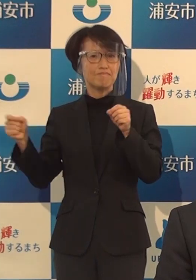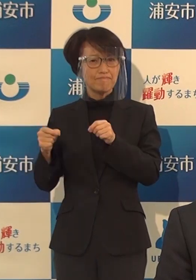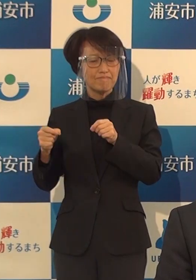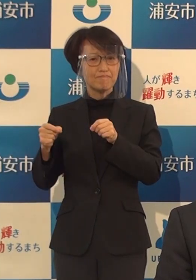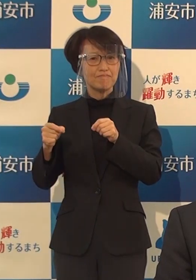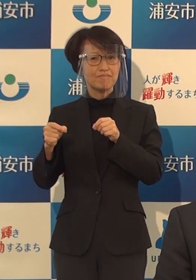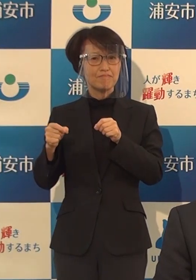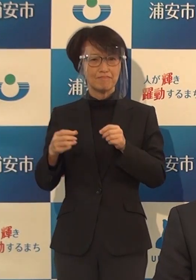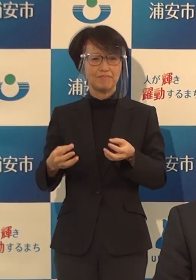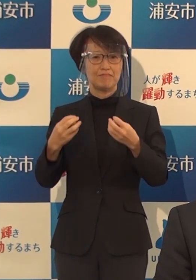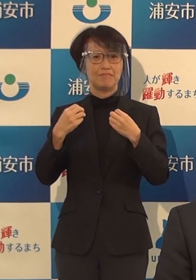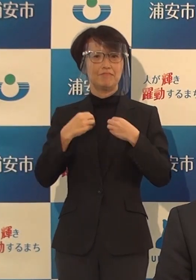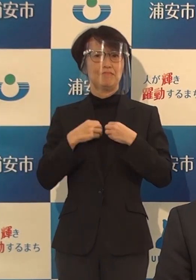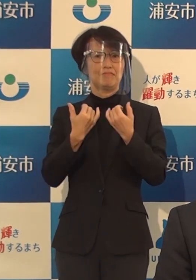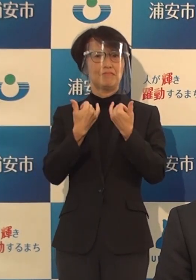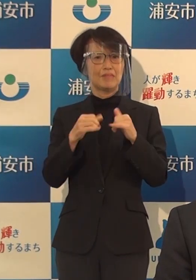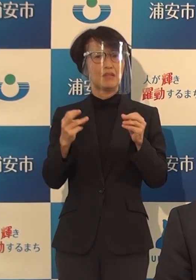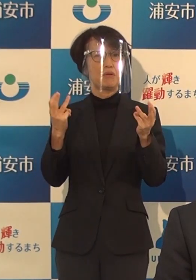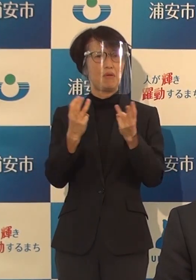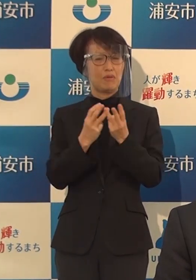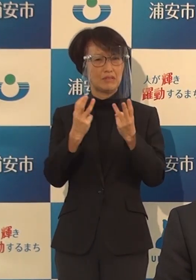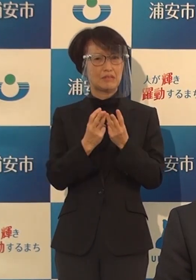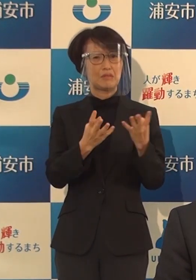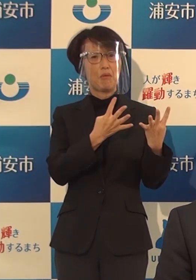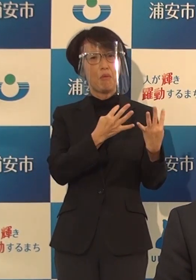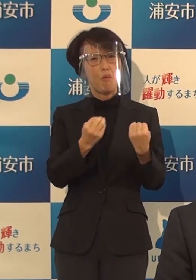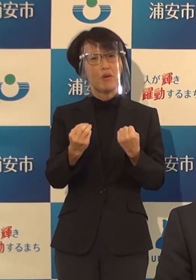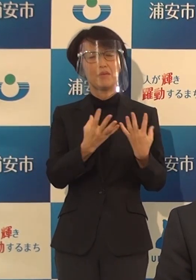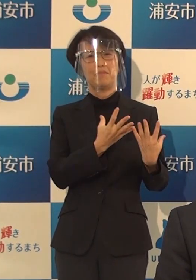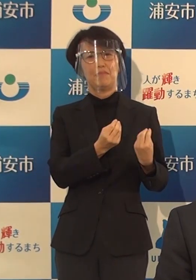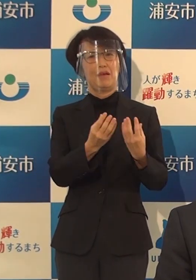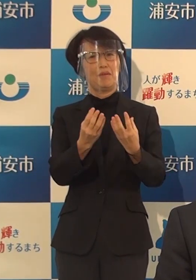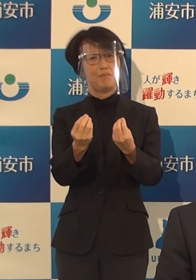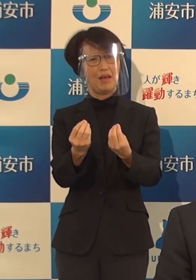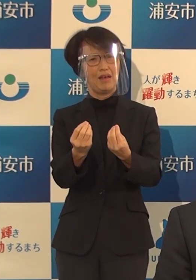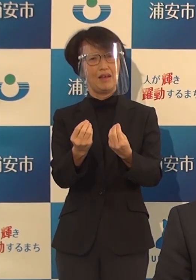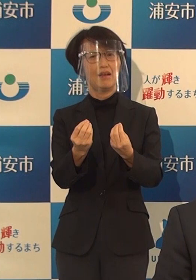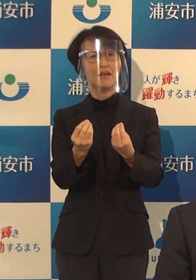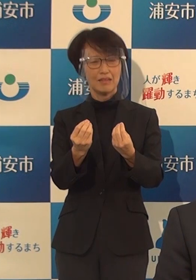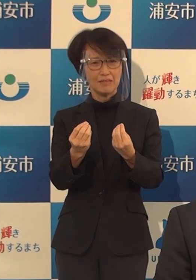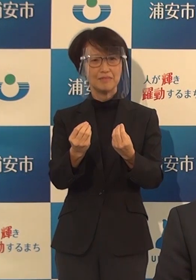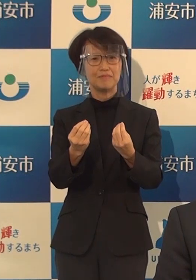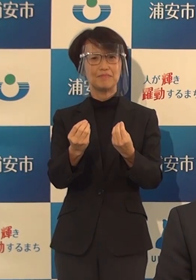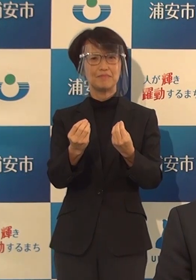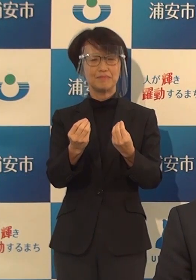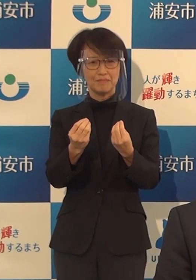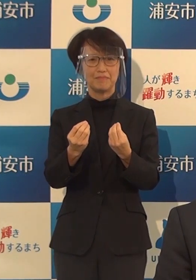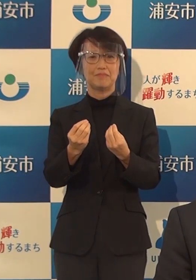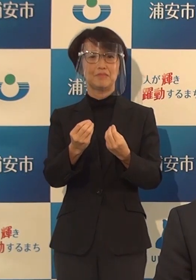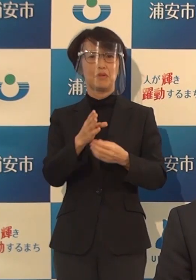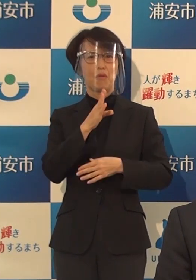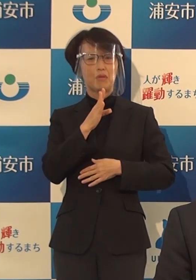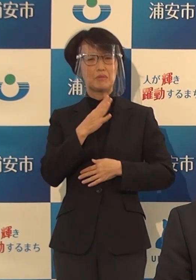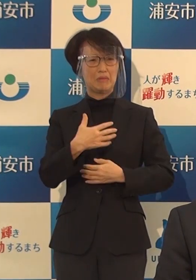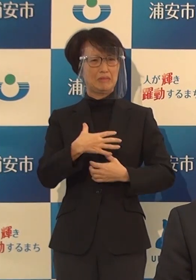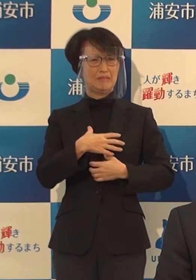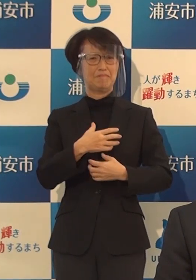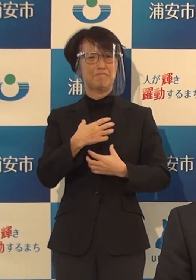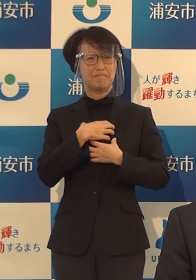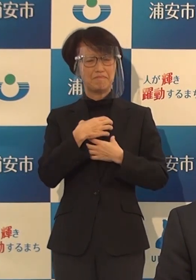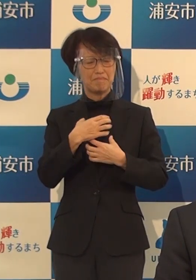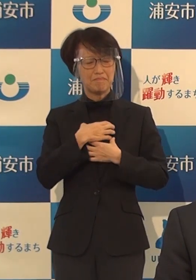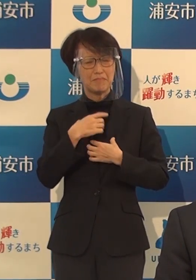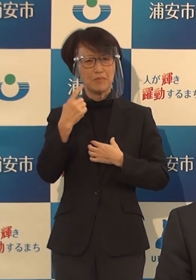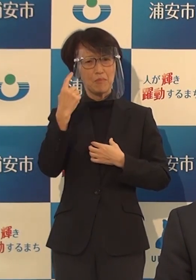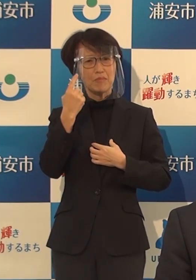ましても感染者数の横ばい状態が続き、これまでにない強い危機感を感